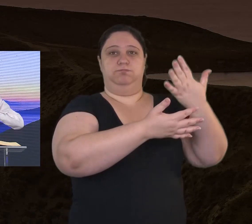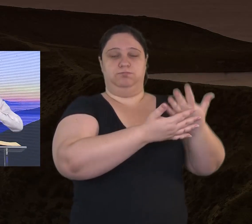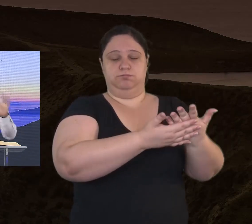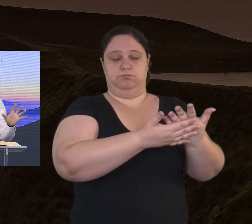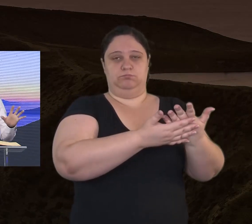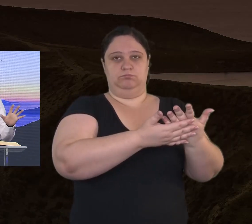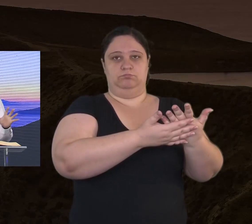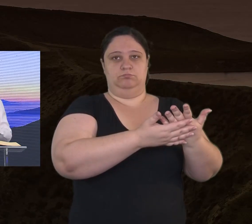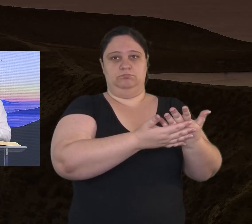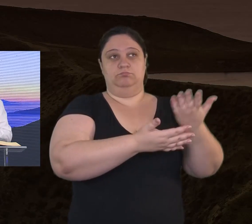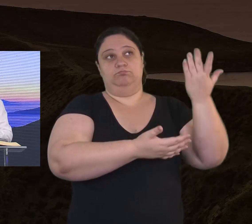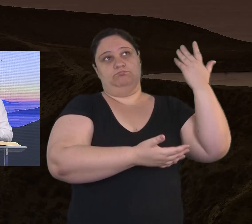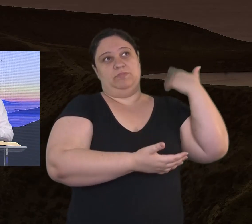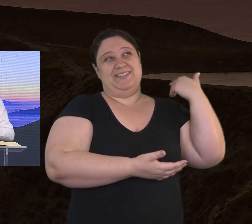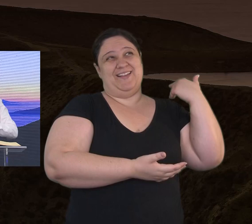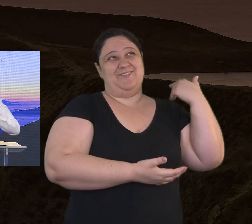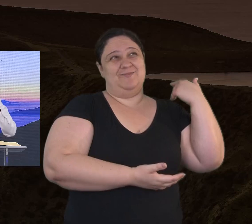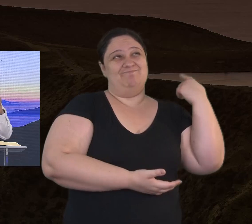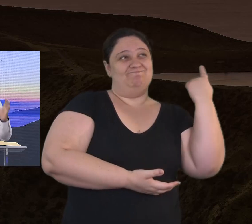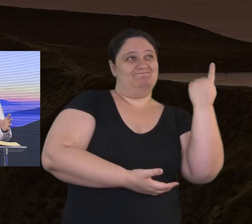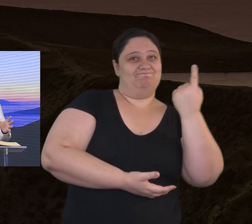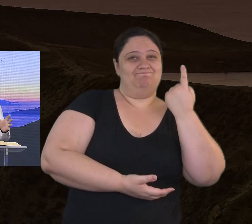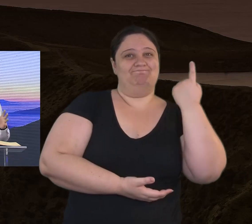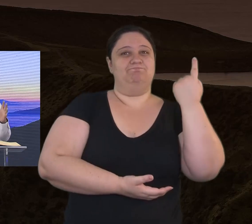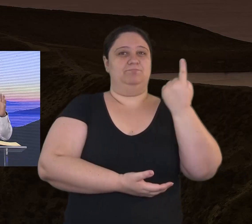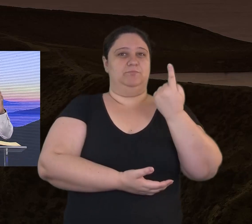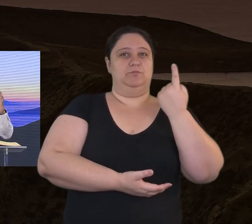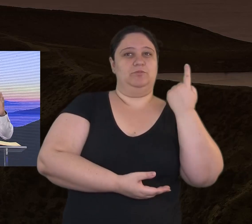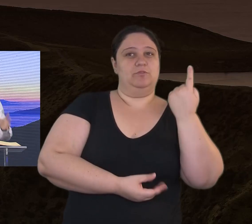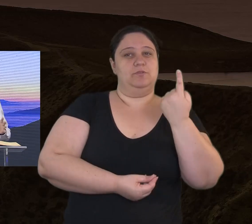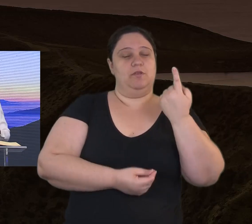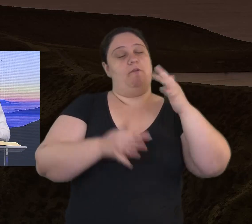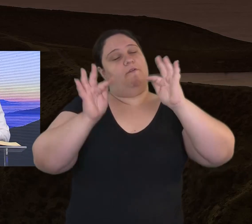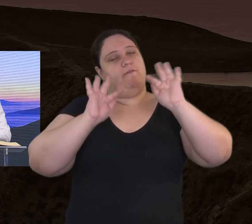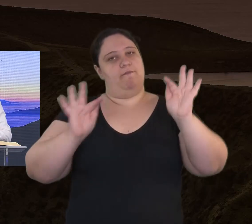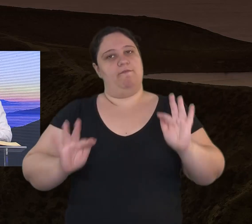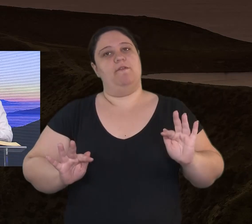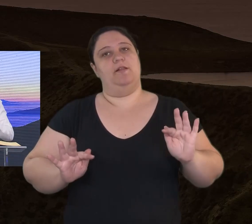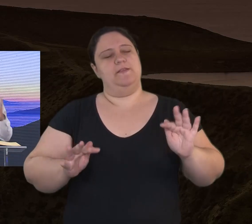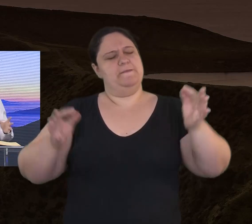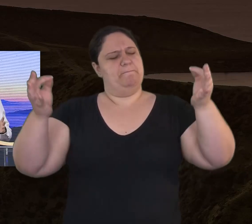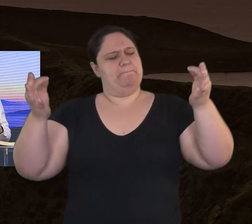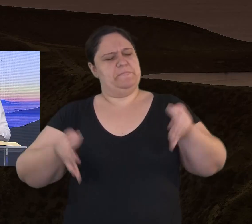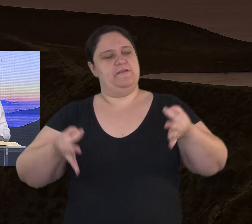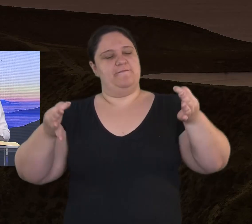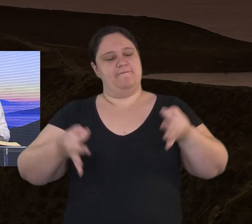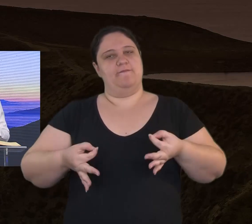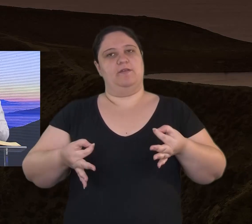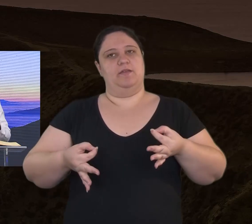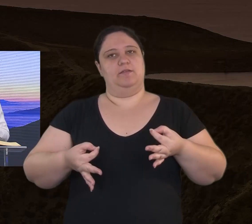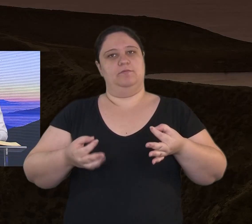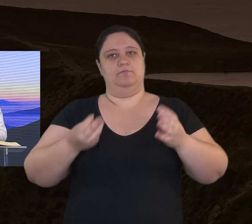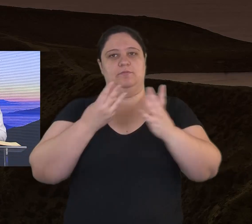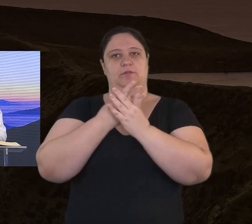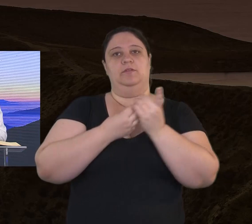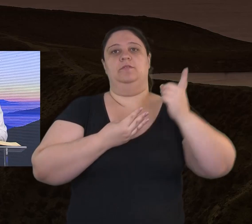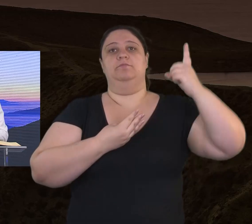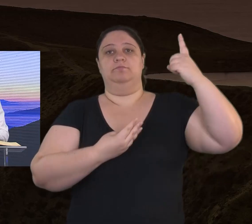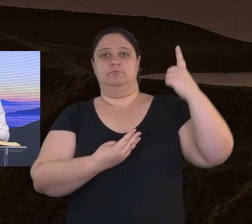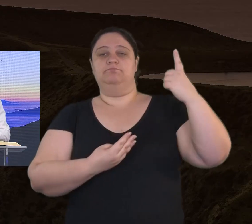estava só, né, vivendo uma vida feliz e perfeita na